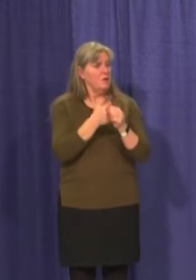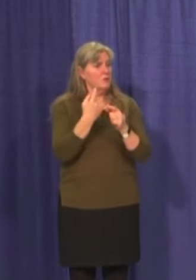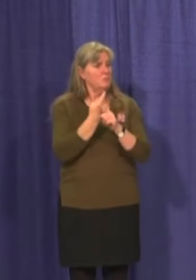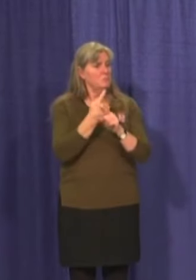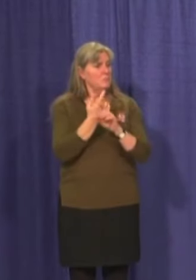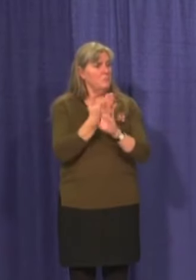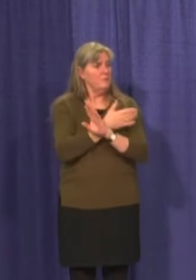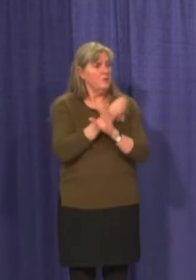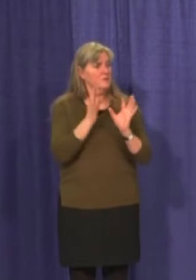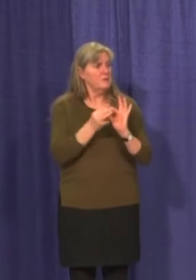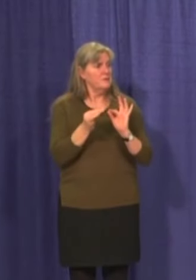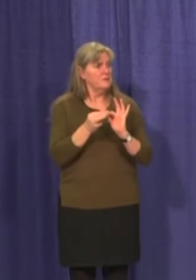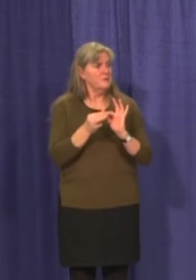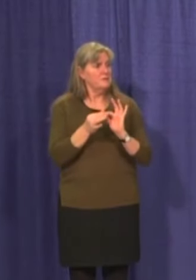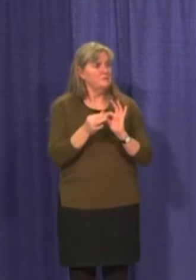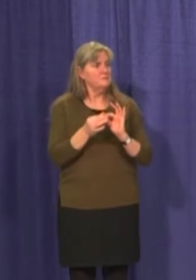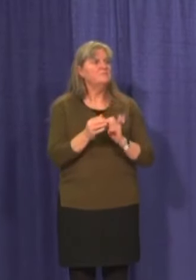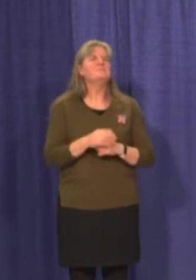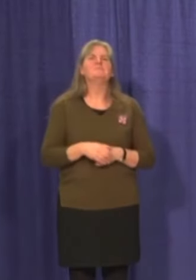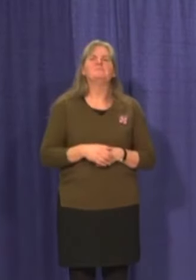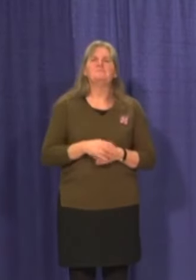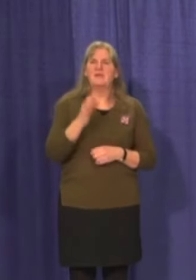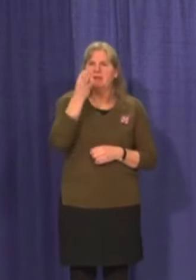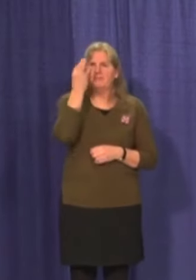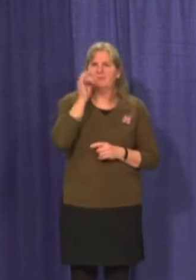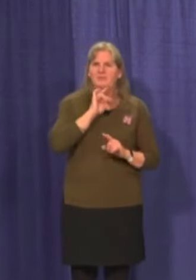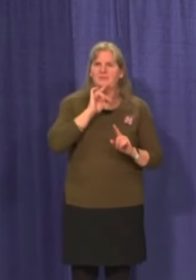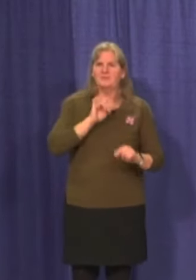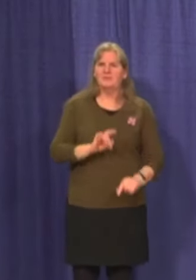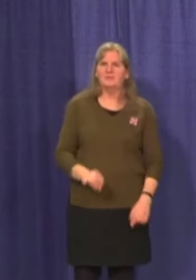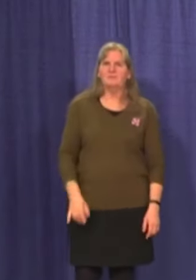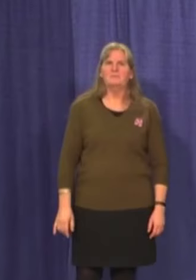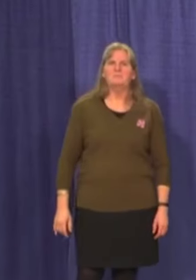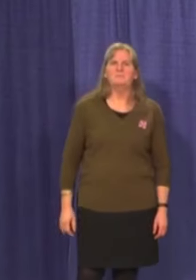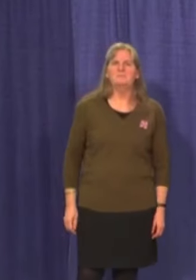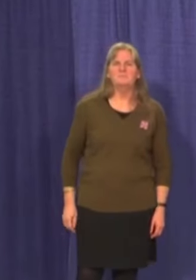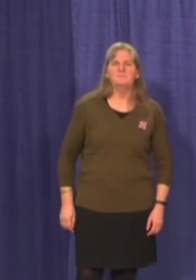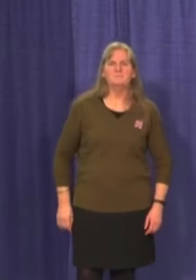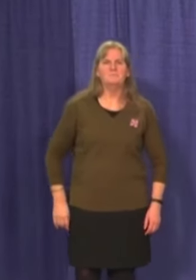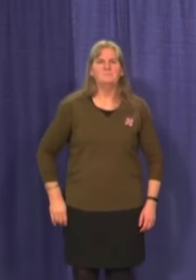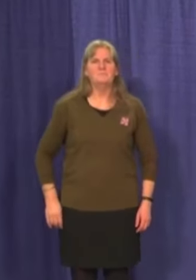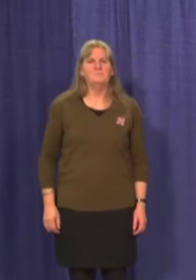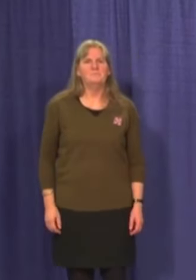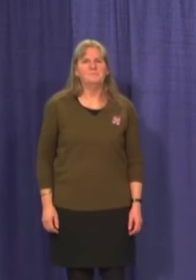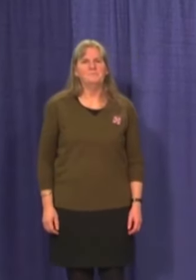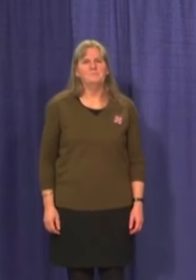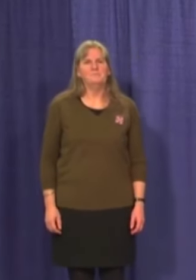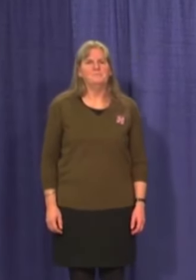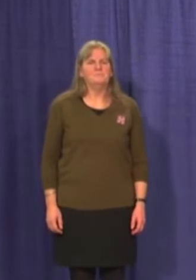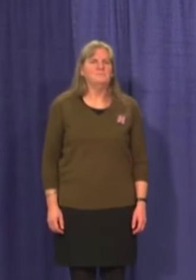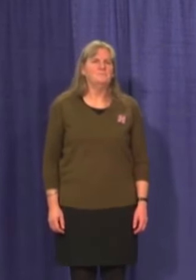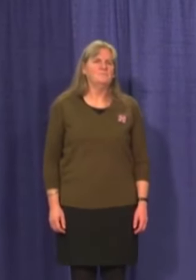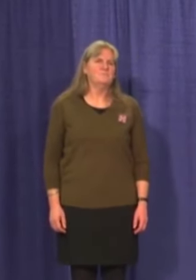Oui. Si tout continue avec le fournissement du vaccin selon